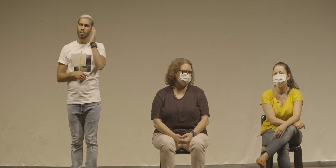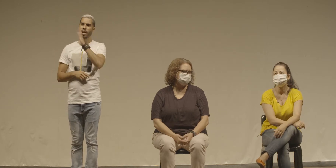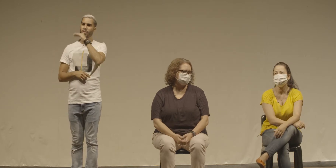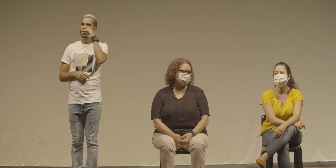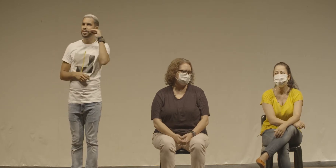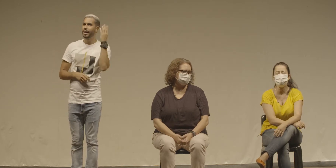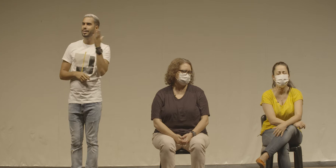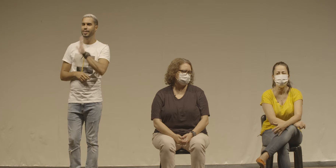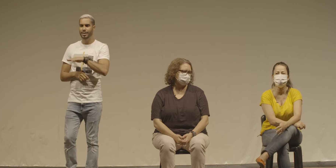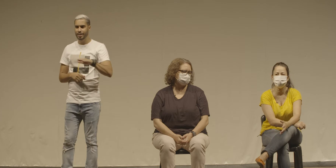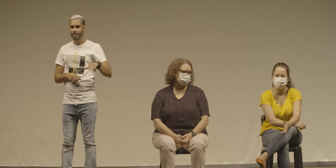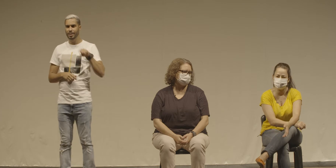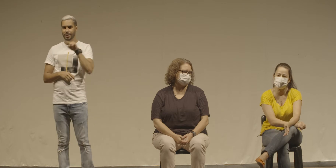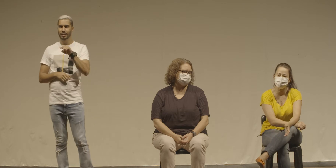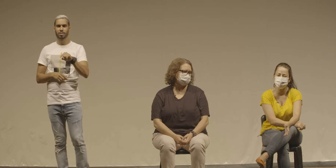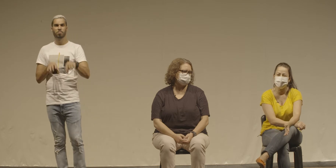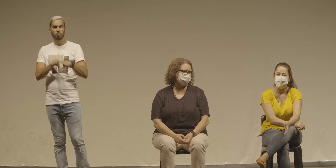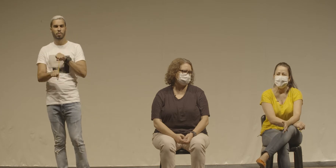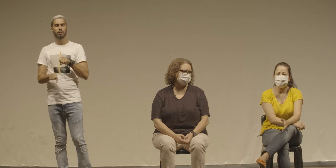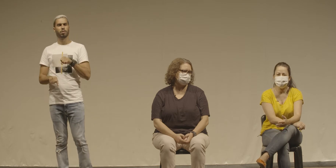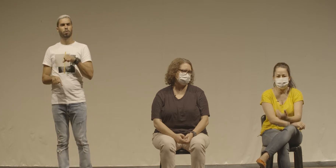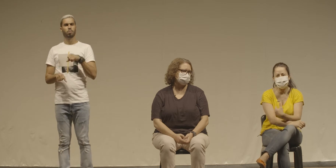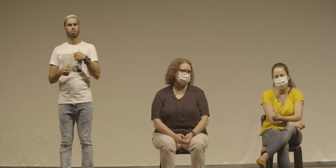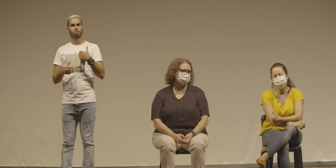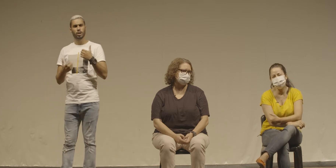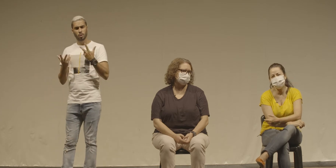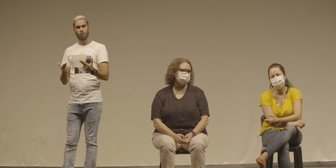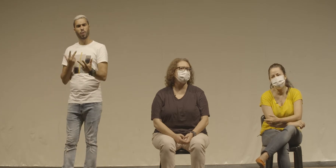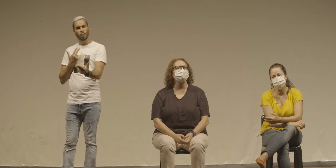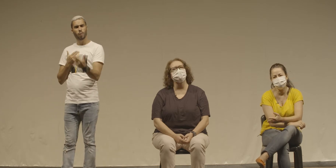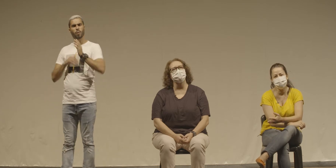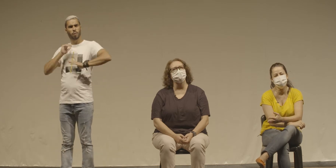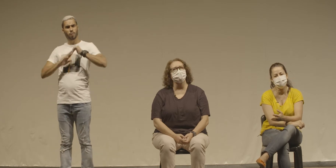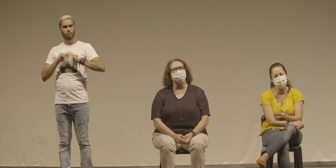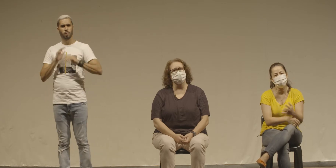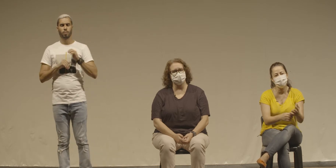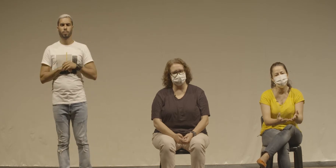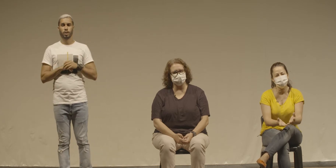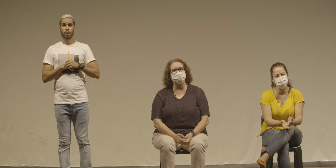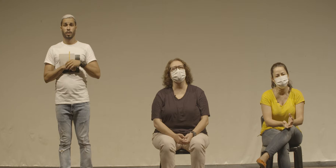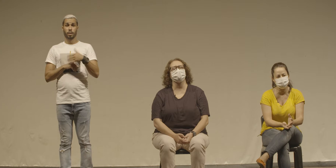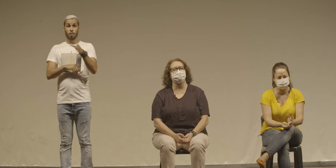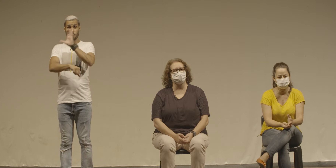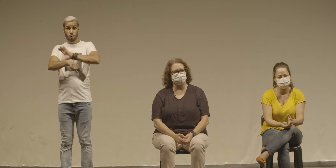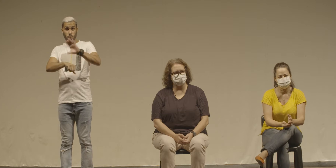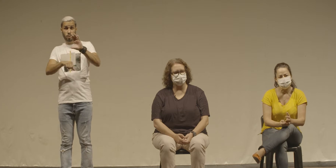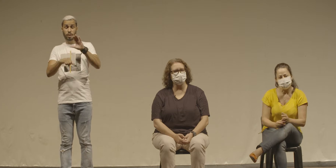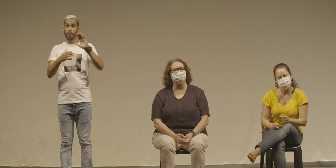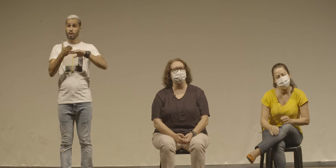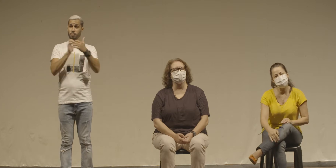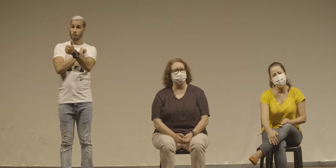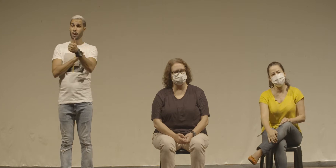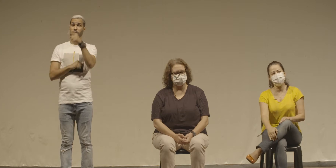crianças, porque todo mundo entende que, assim como a cultura, o esporte é um agente transformador.